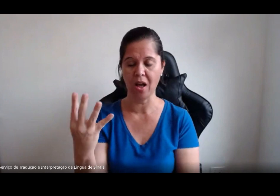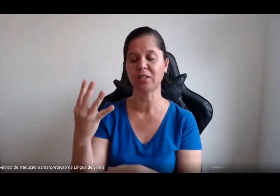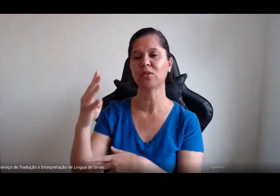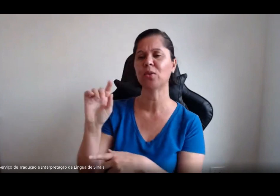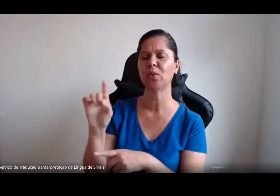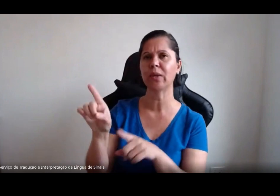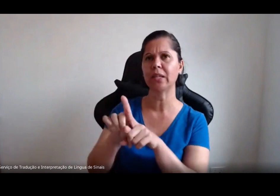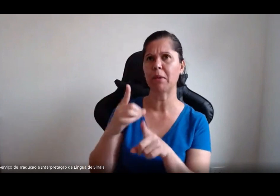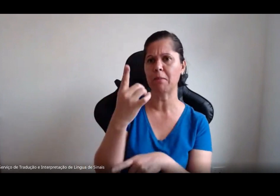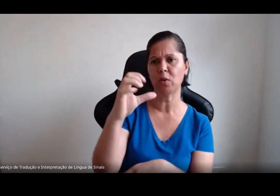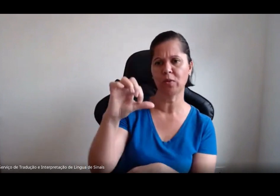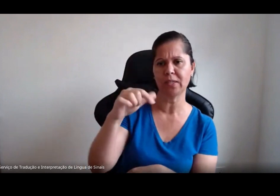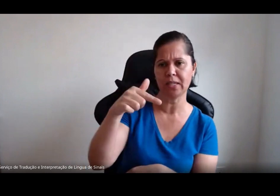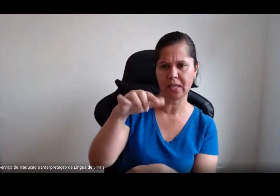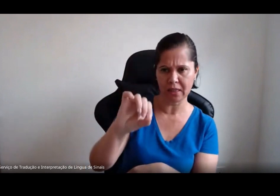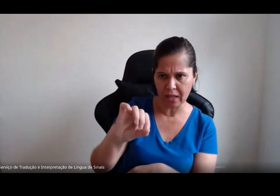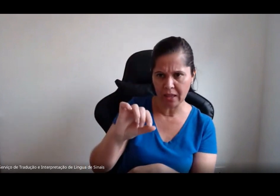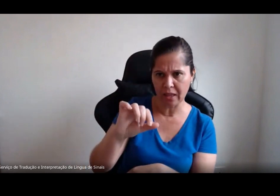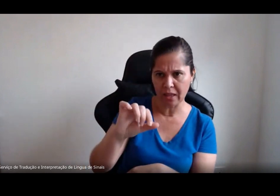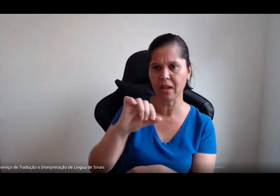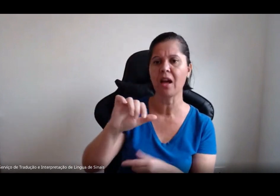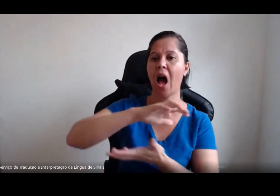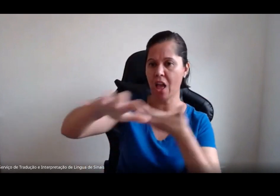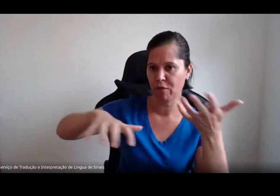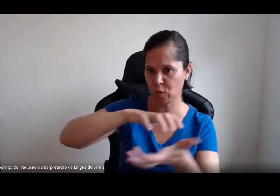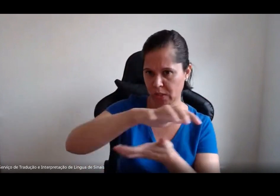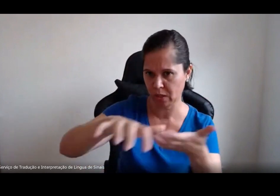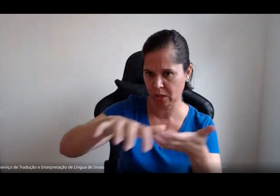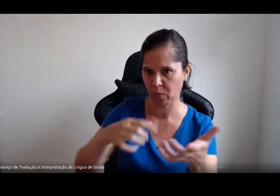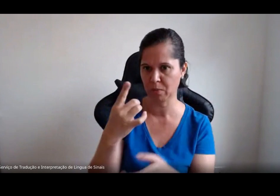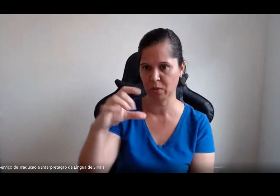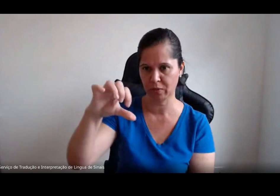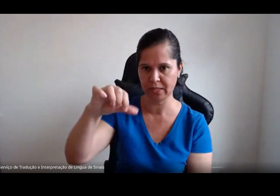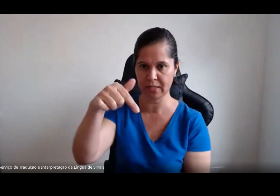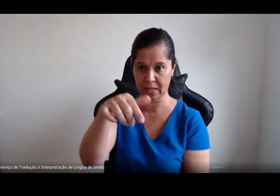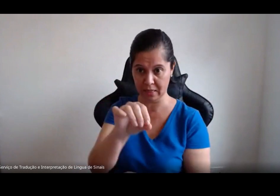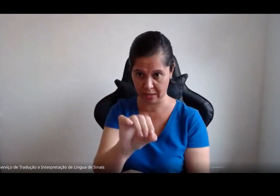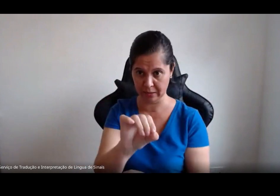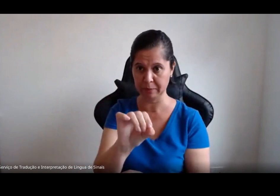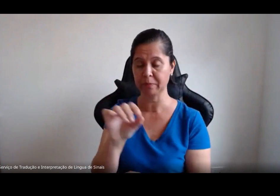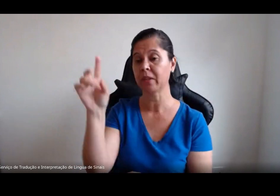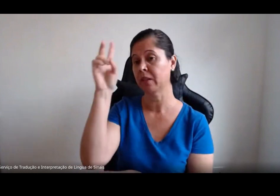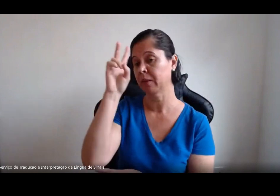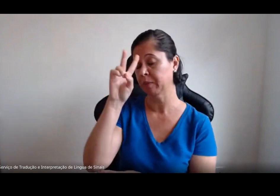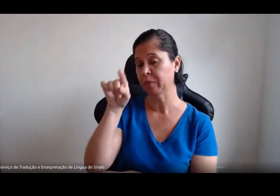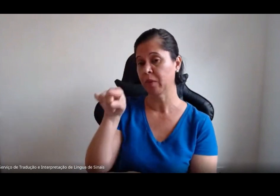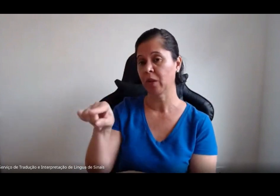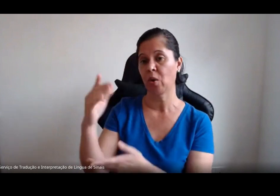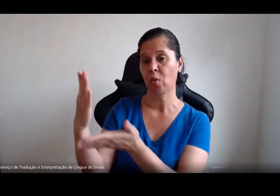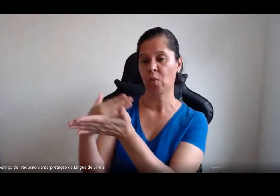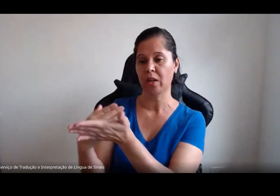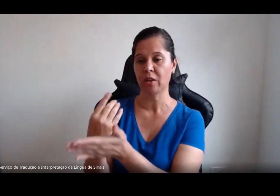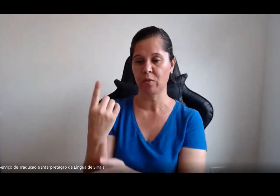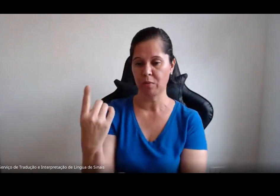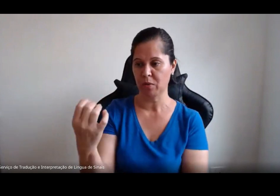La Reproduction, de 1970, a Reprodução. Então, em ambos os livros, os dois sábios